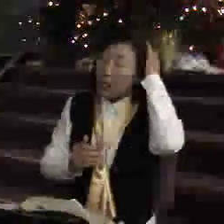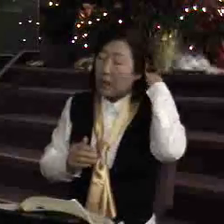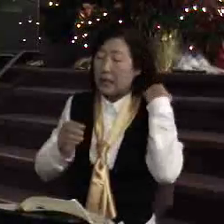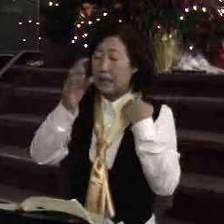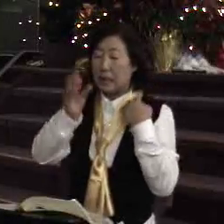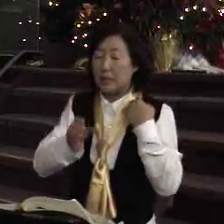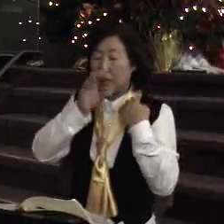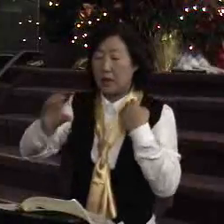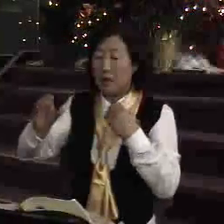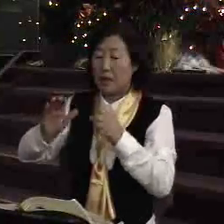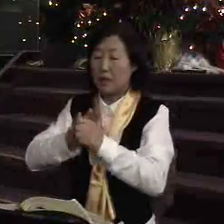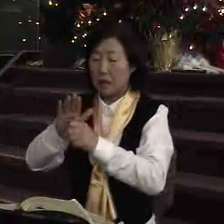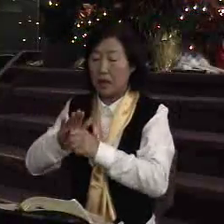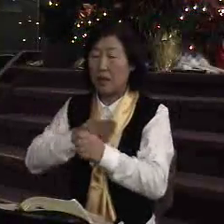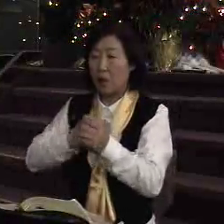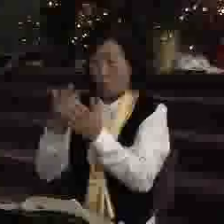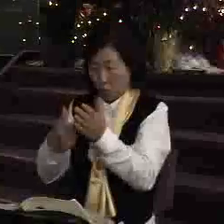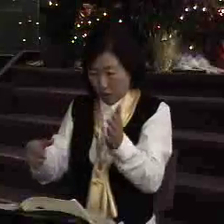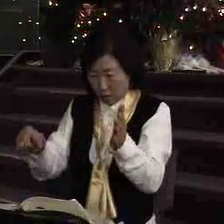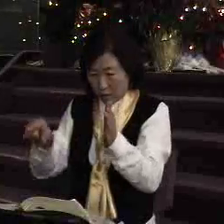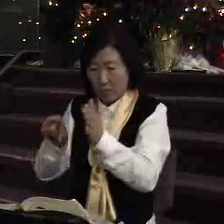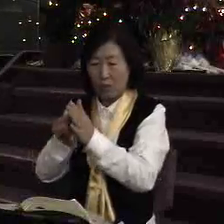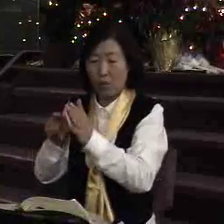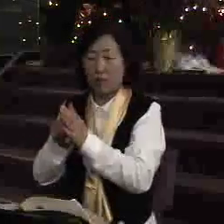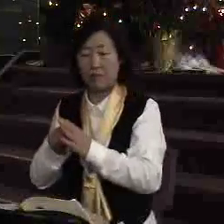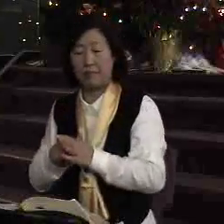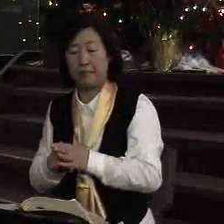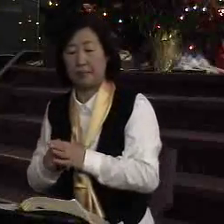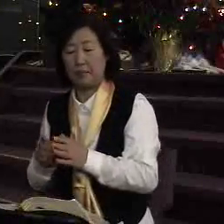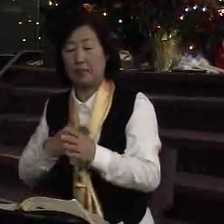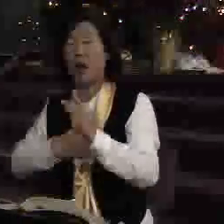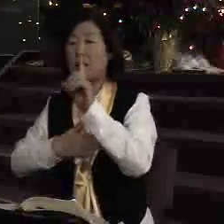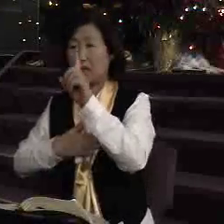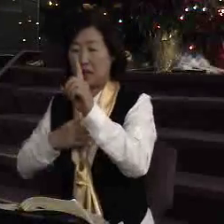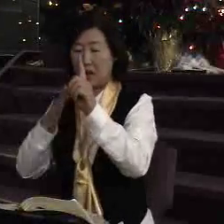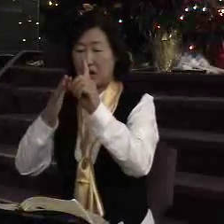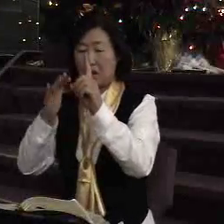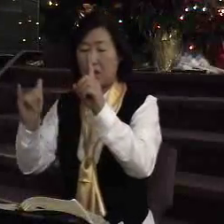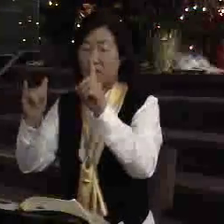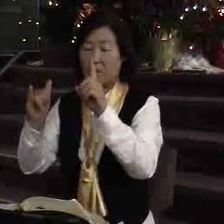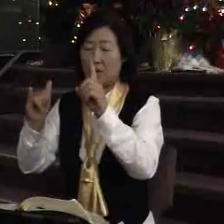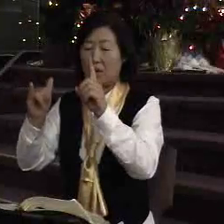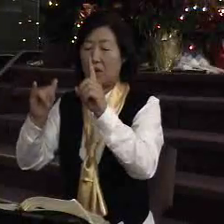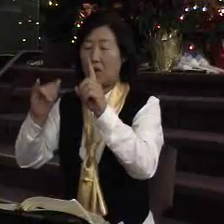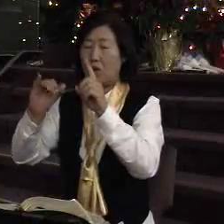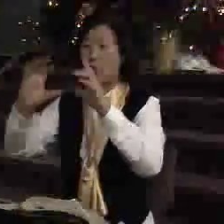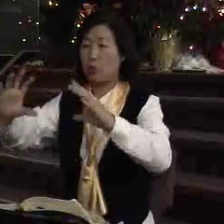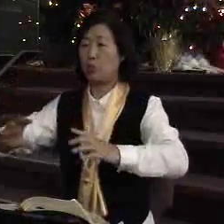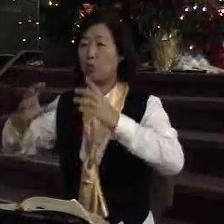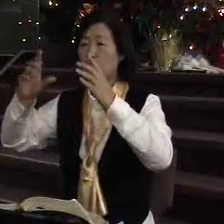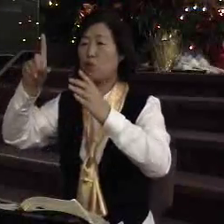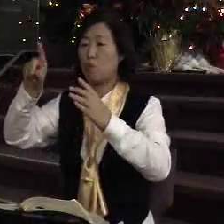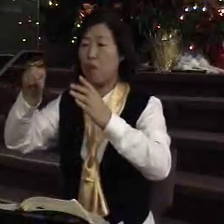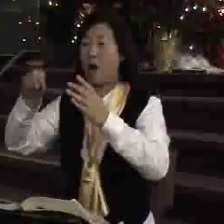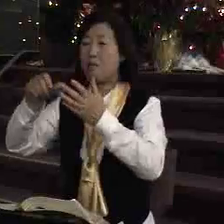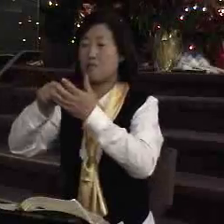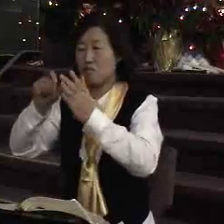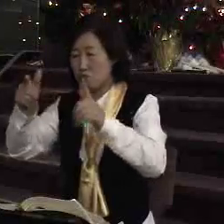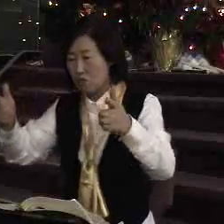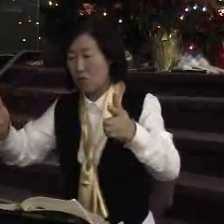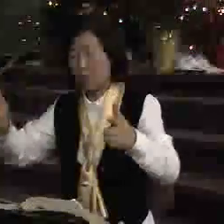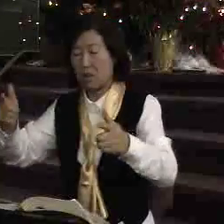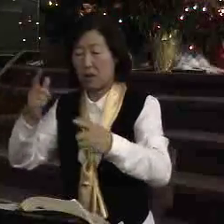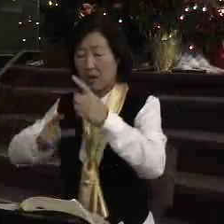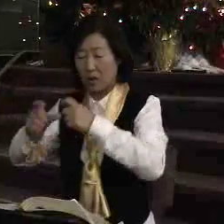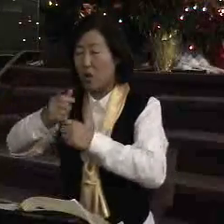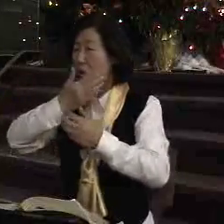십자가에서 나를 위하여, 나 한 사람을 우주 만물보다 귀하게 여기신